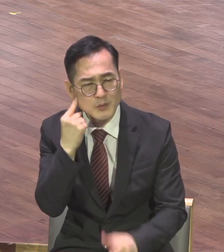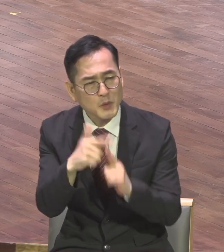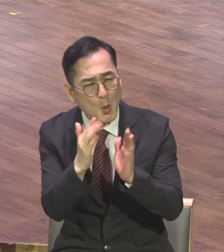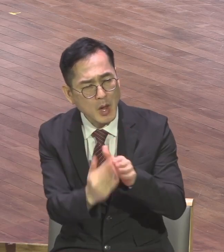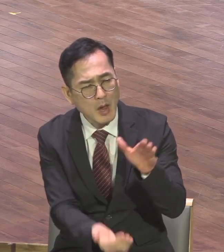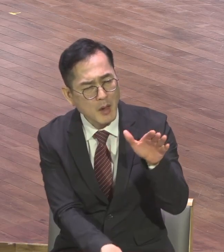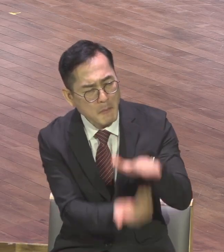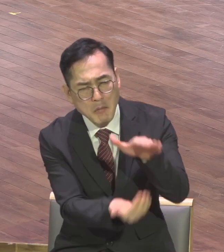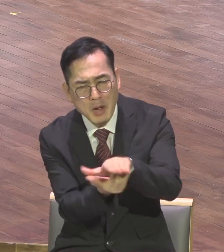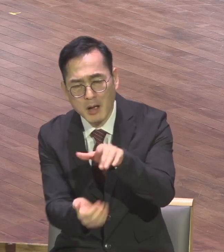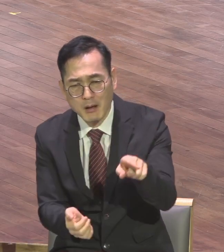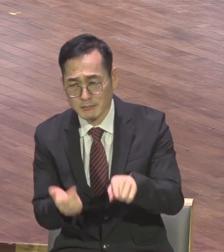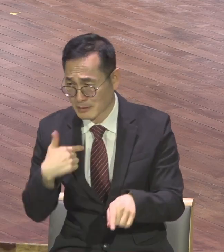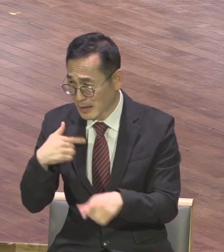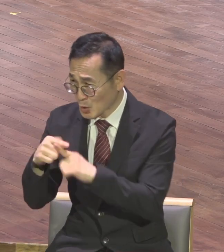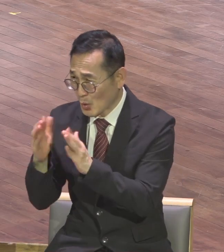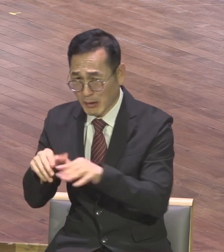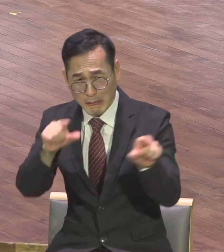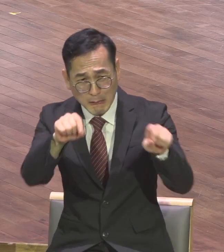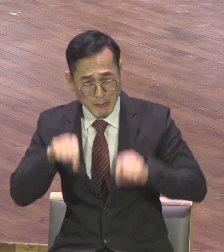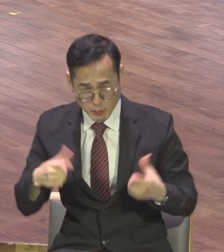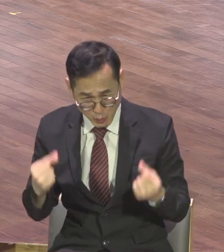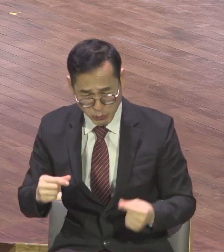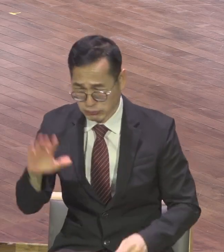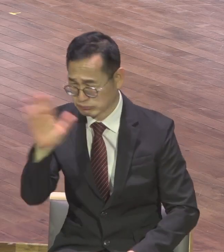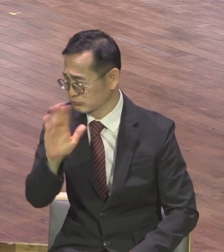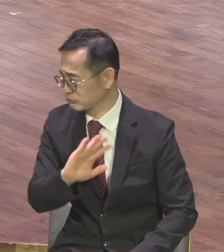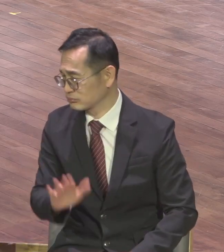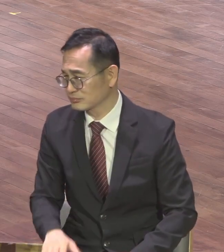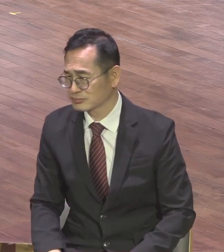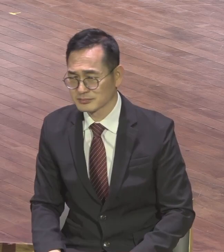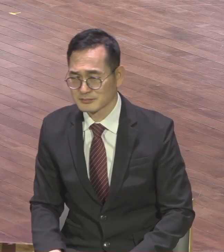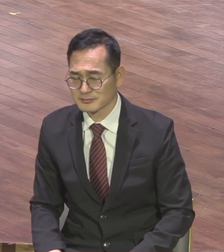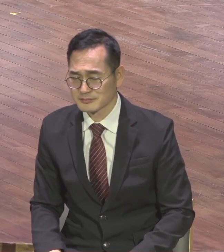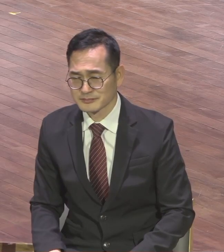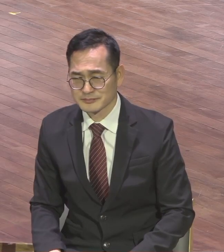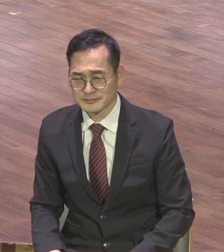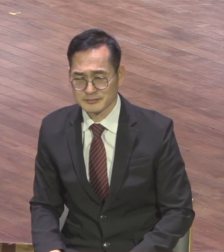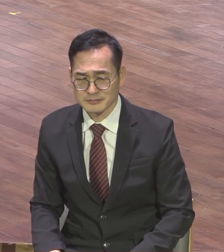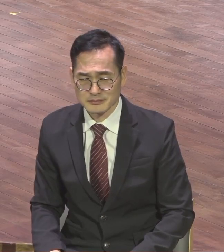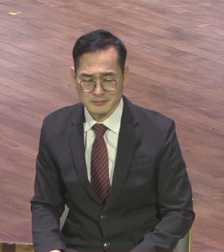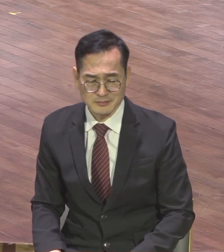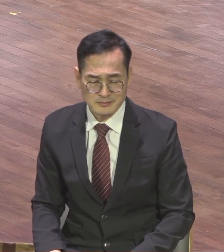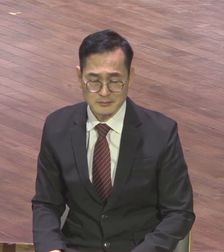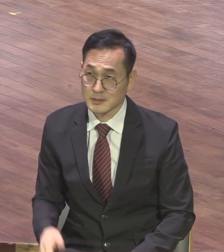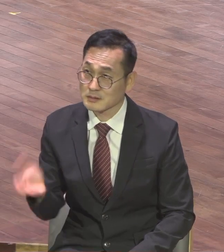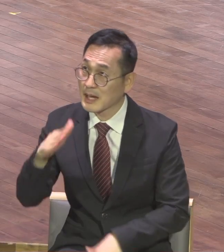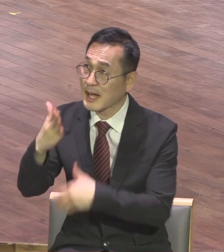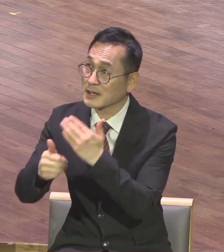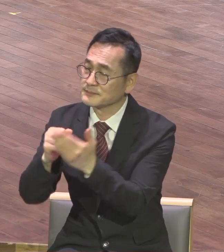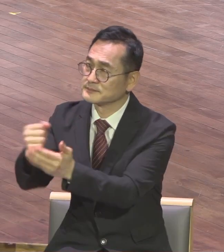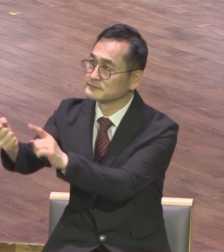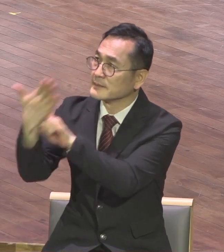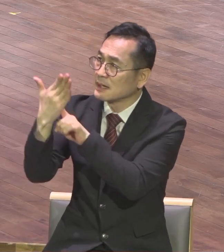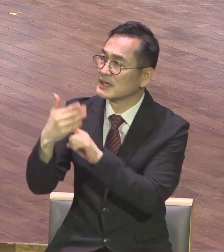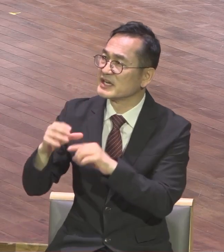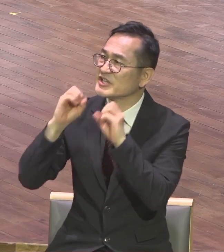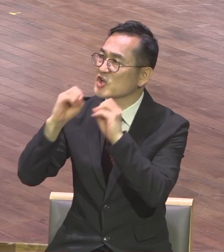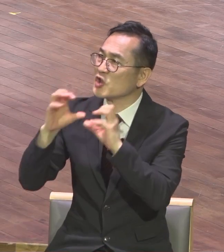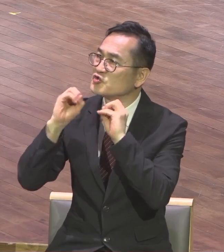3일째 철하 마지막 날 선교. 선교 선자도 모르는 나에게 선교를 위해서